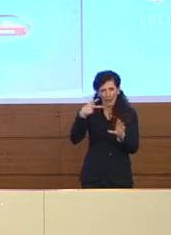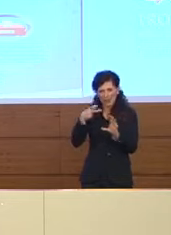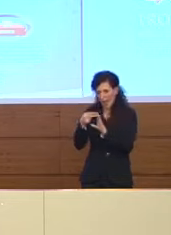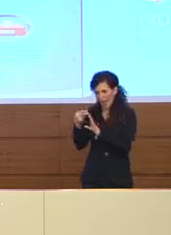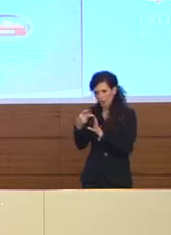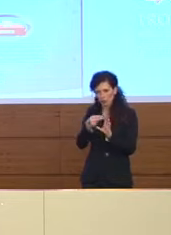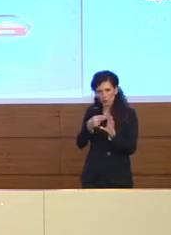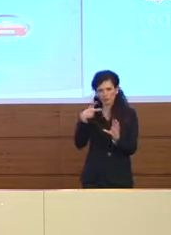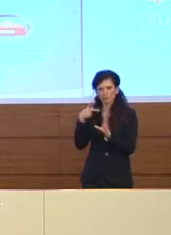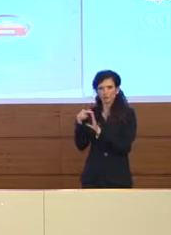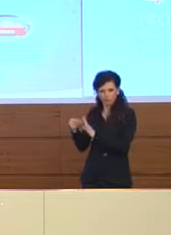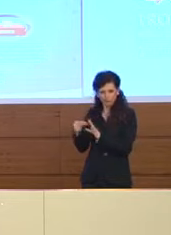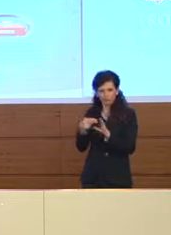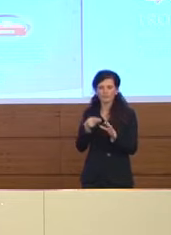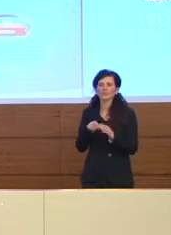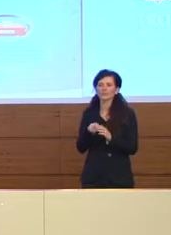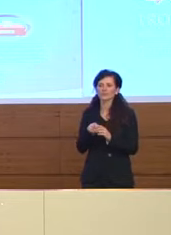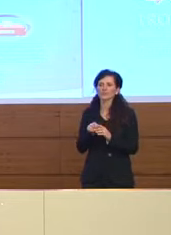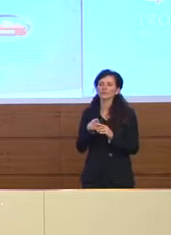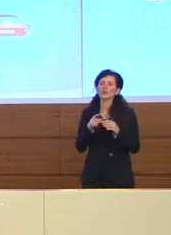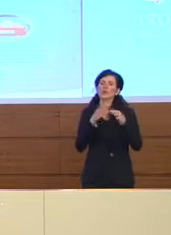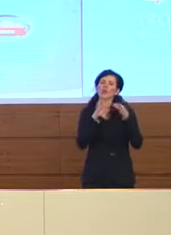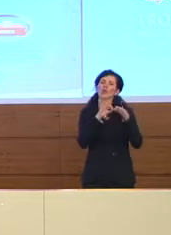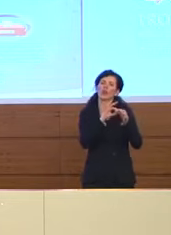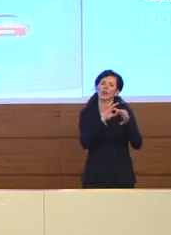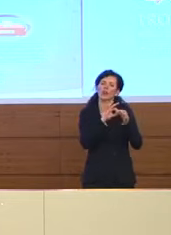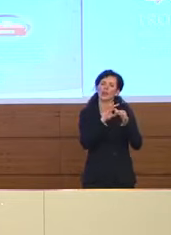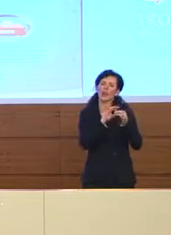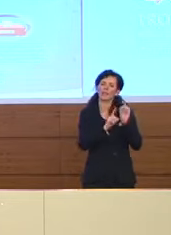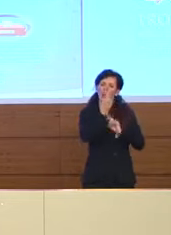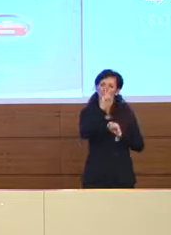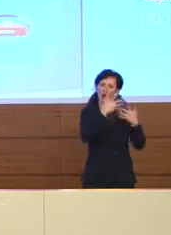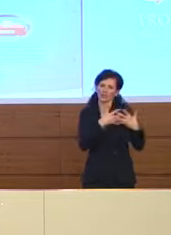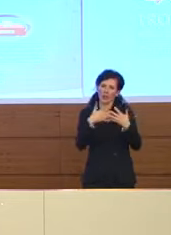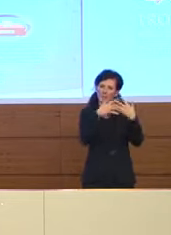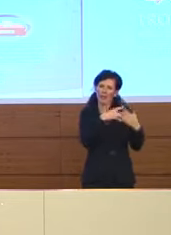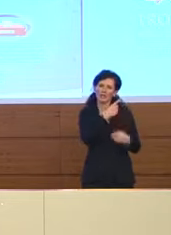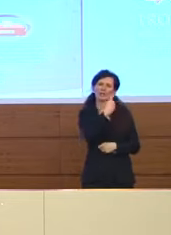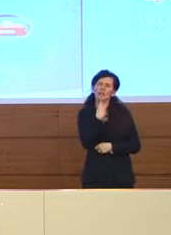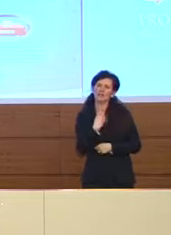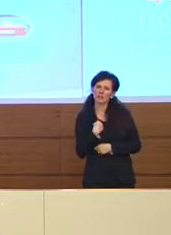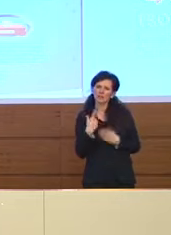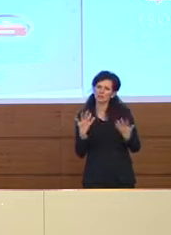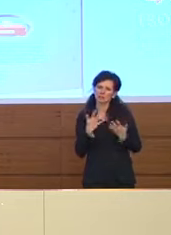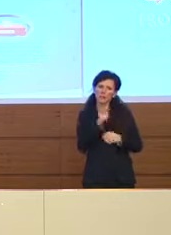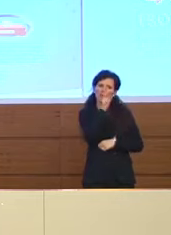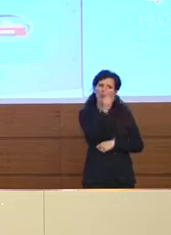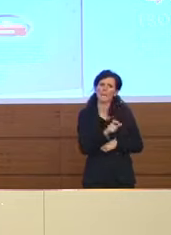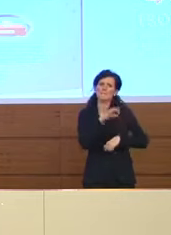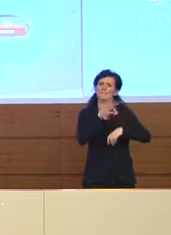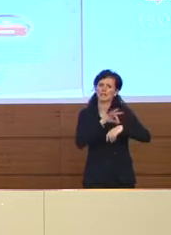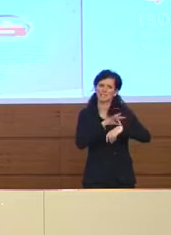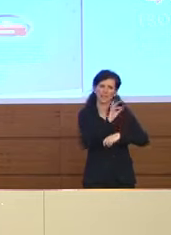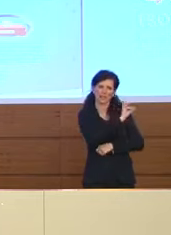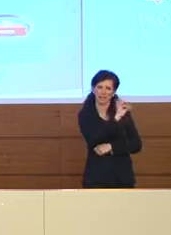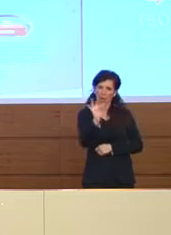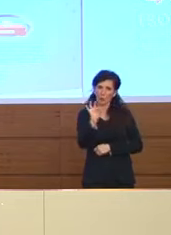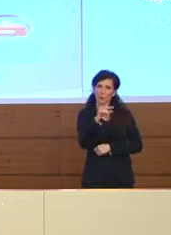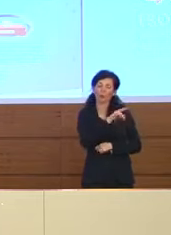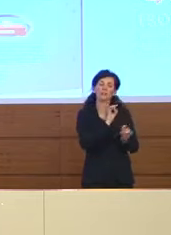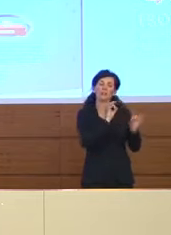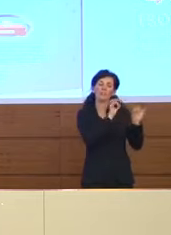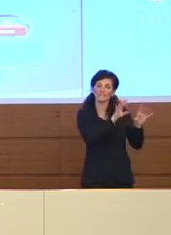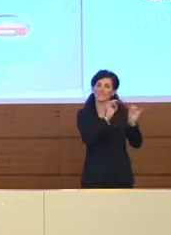ci raccontano che in un certo numero di loro pazienti che hanno avuto un'infezione